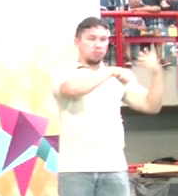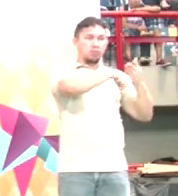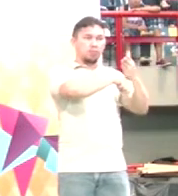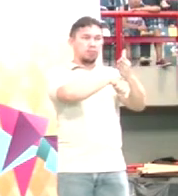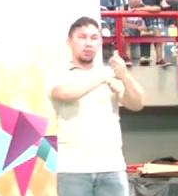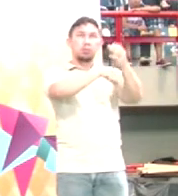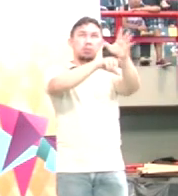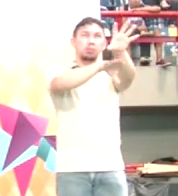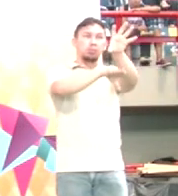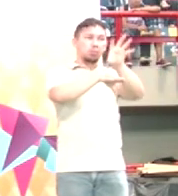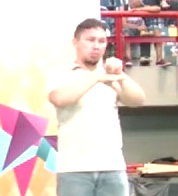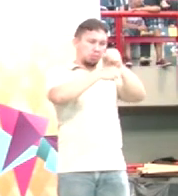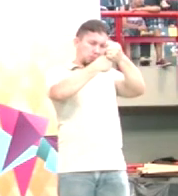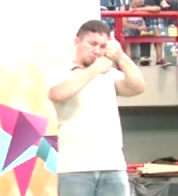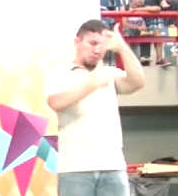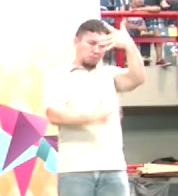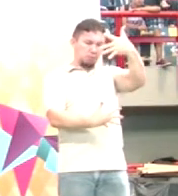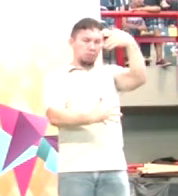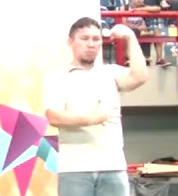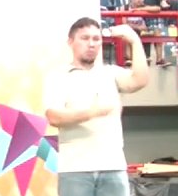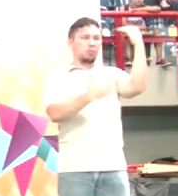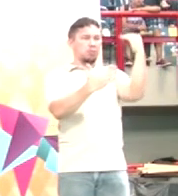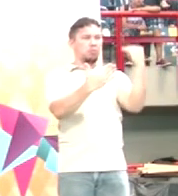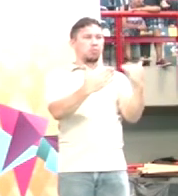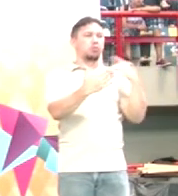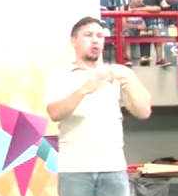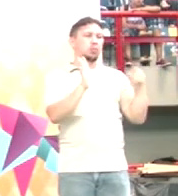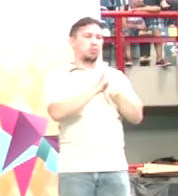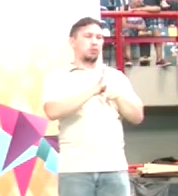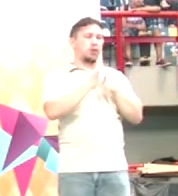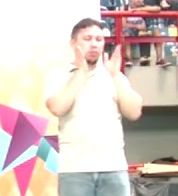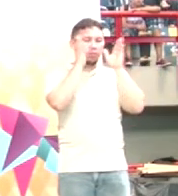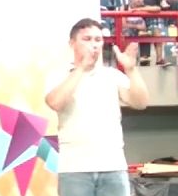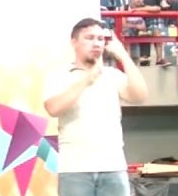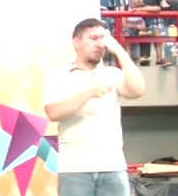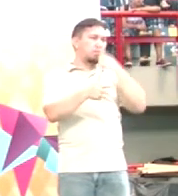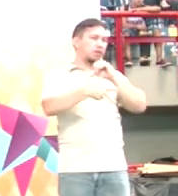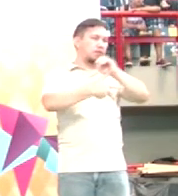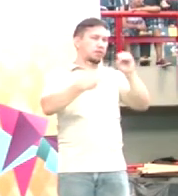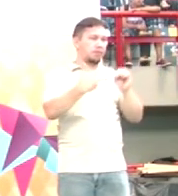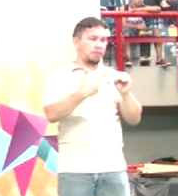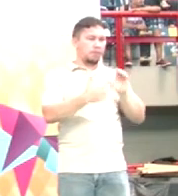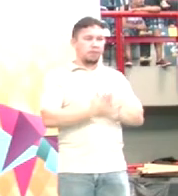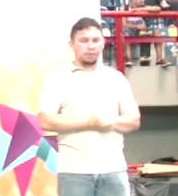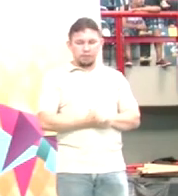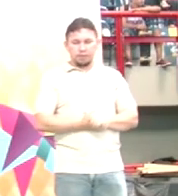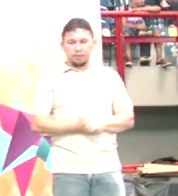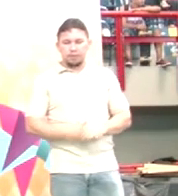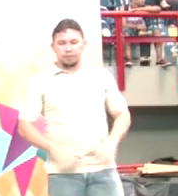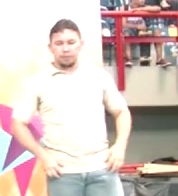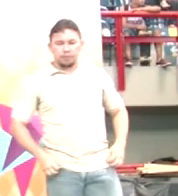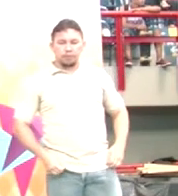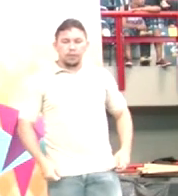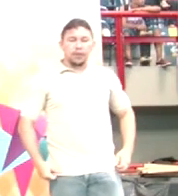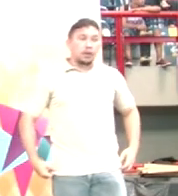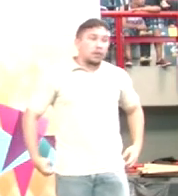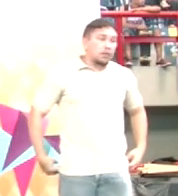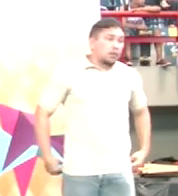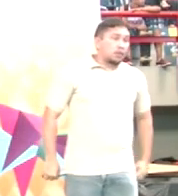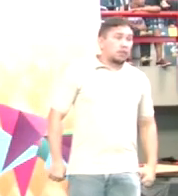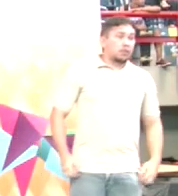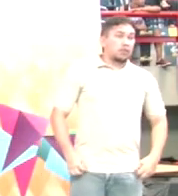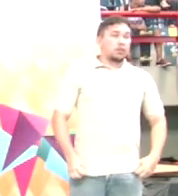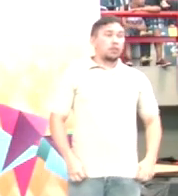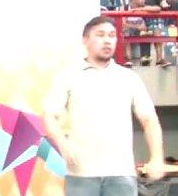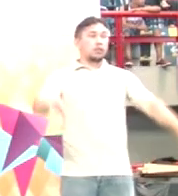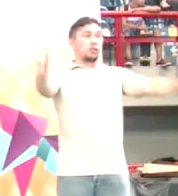quem quiser passar tem que seguir. Tá certo? Em primeiro lugar, vamos nos lembrar, título. O título